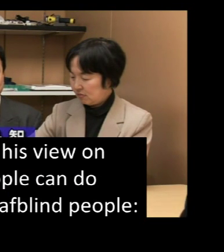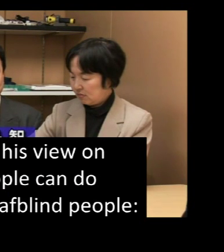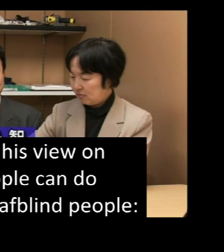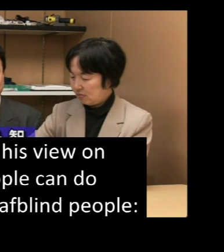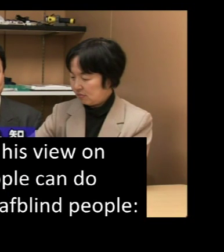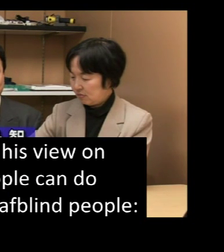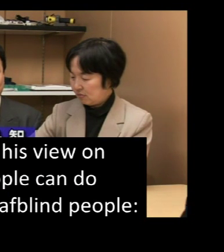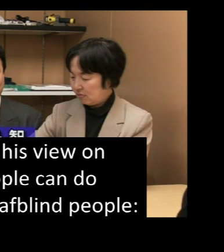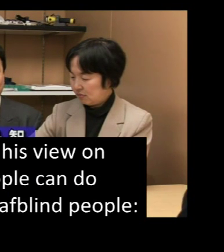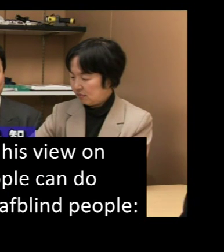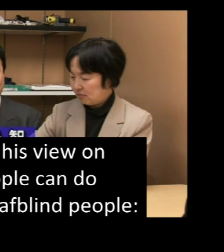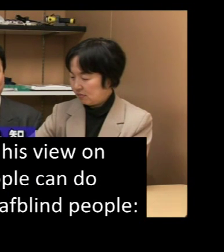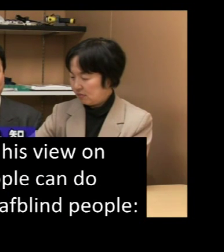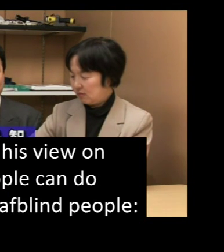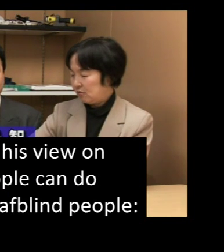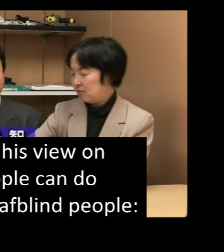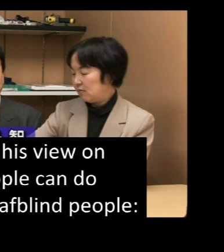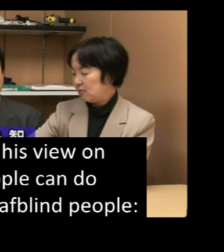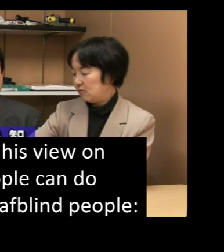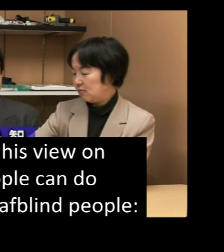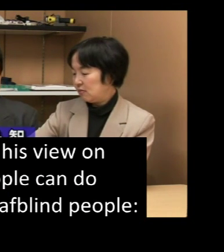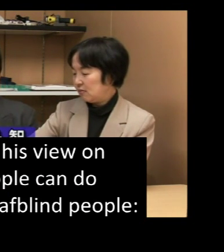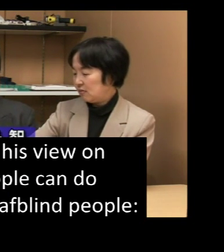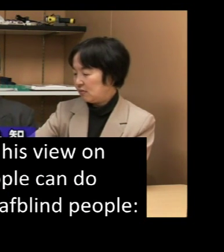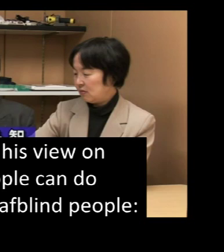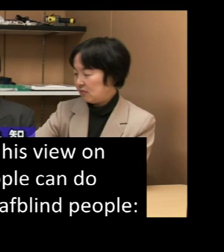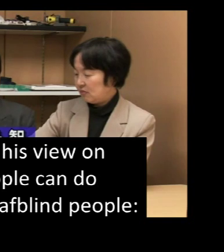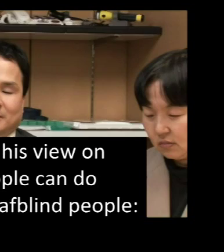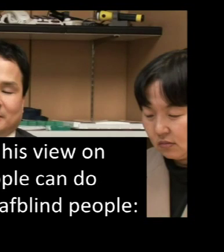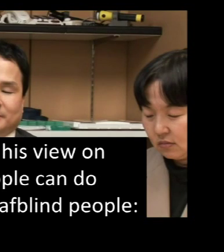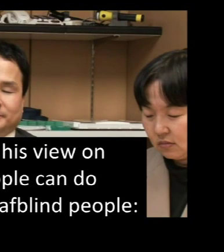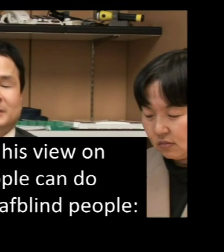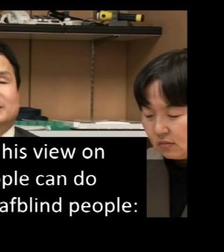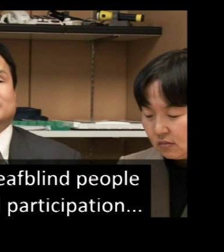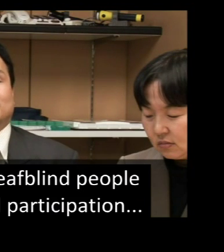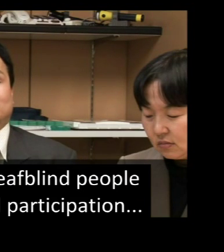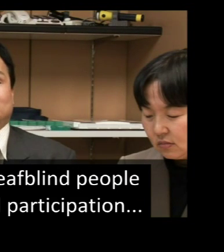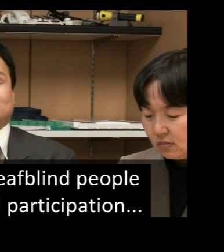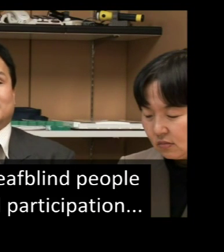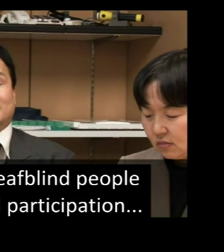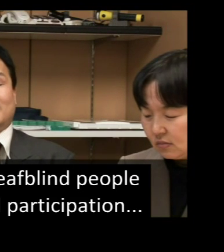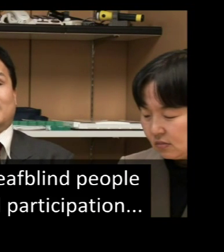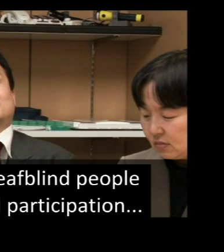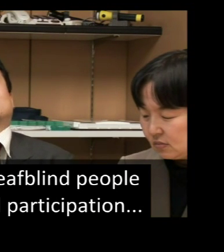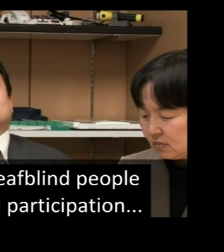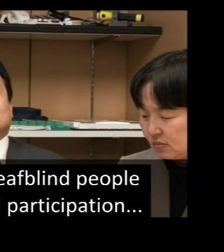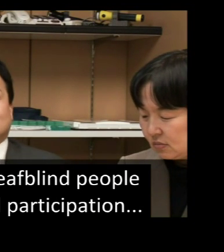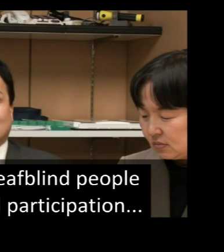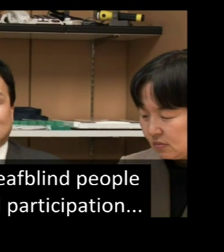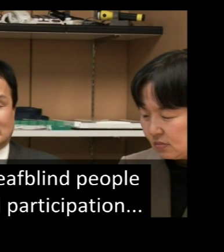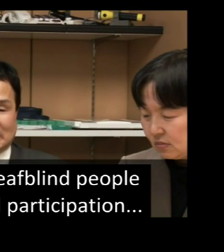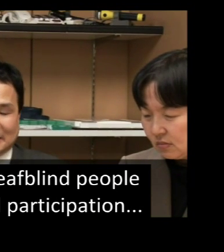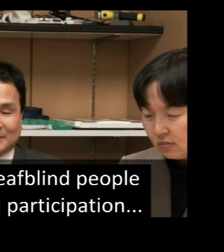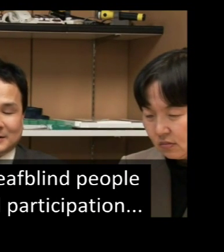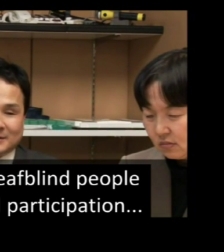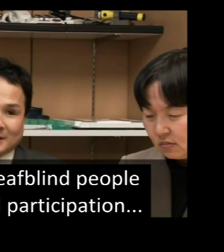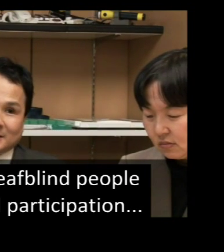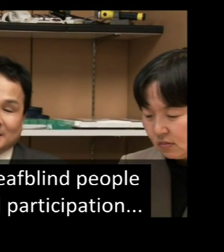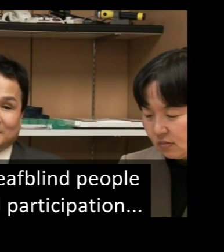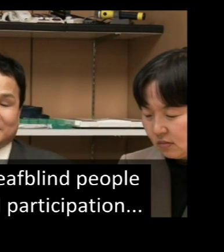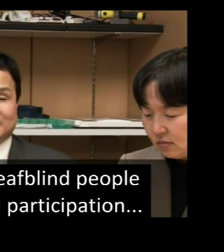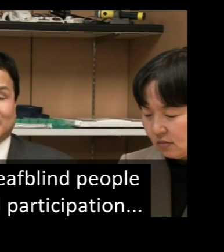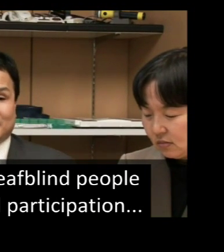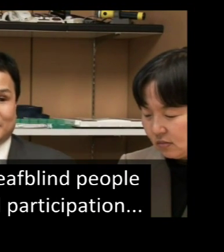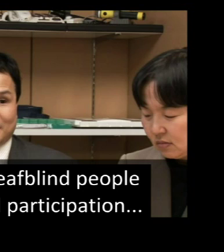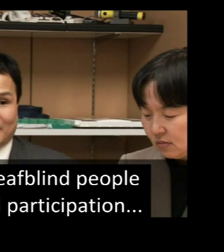ができる盲ろう者への支援についてお聞きしました。 盲ろう者が社会参加を実現